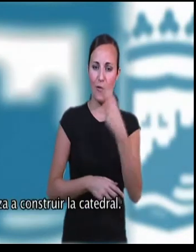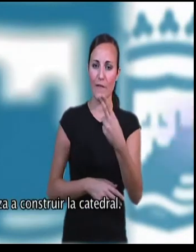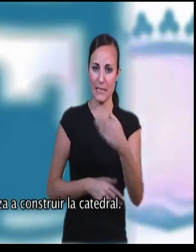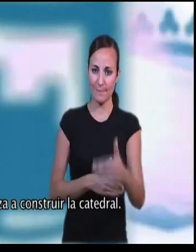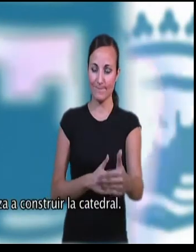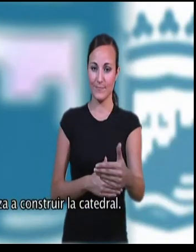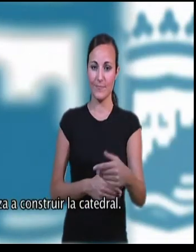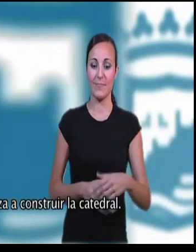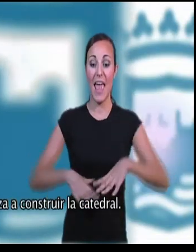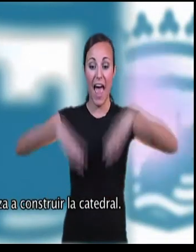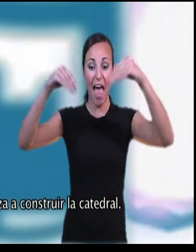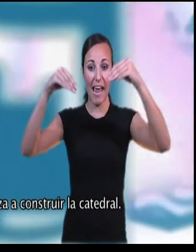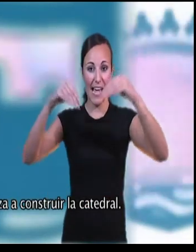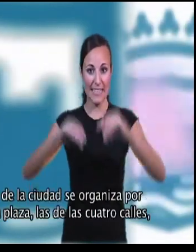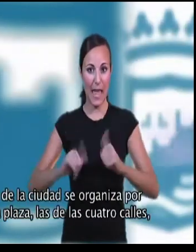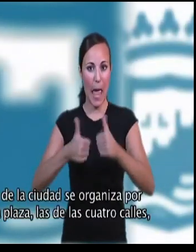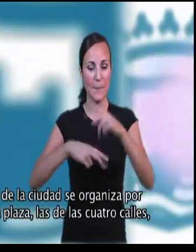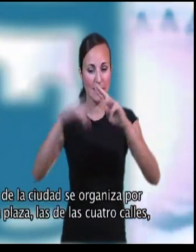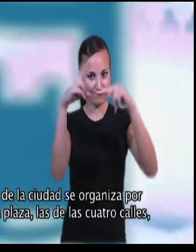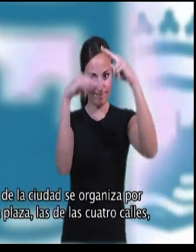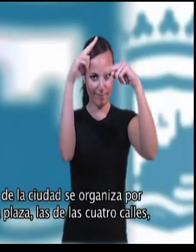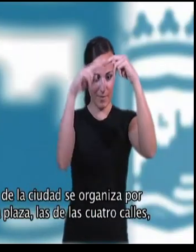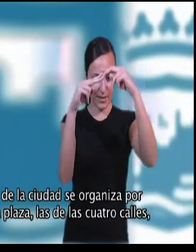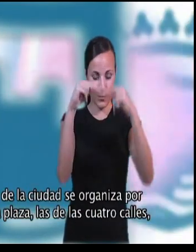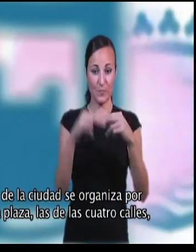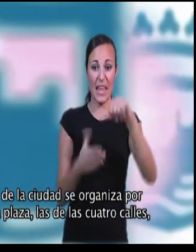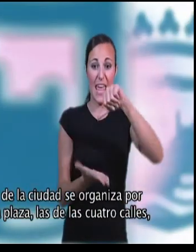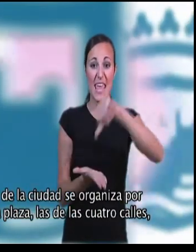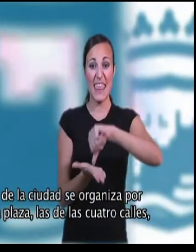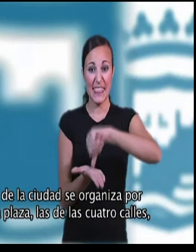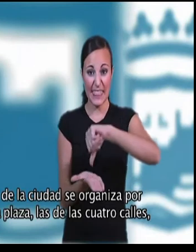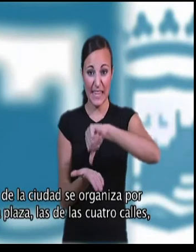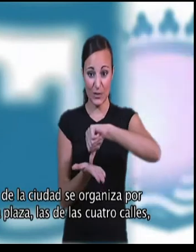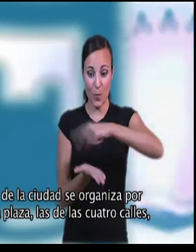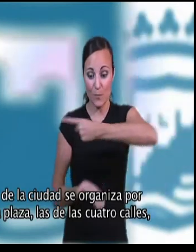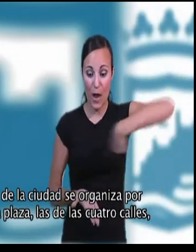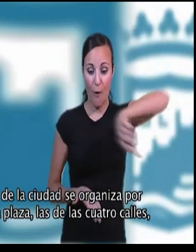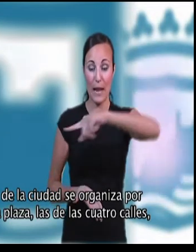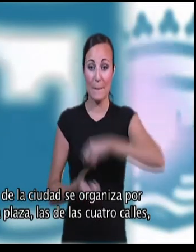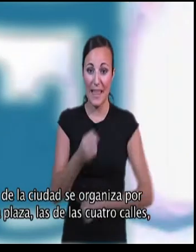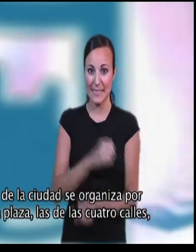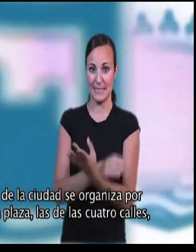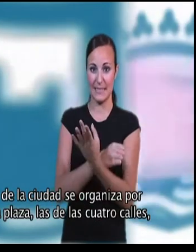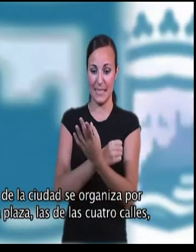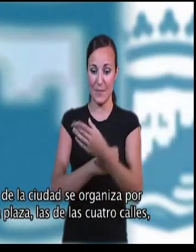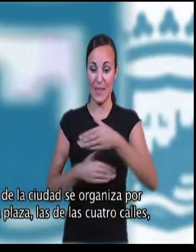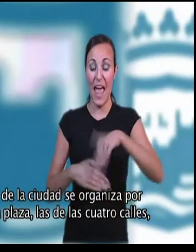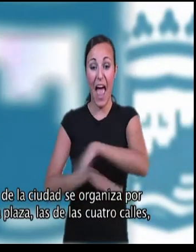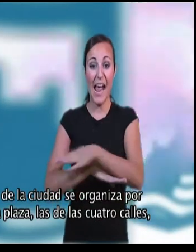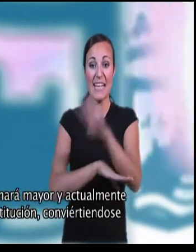Se empieza a construir la catedral. Y en el centro de la ciudad se organiza por primera vez una plaza, la de las 4 calles, que